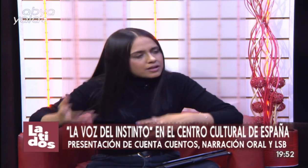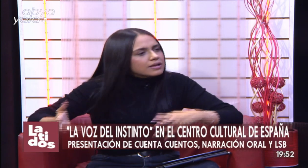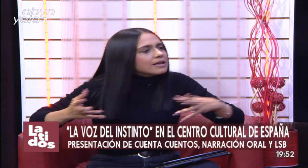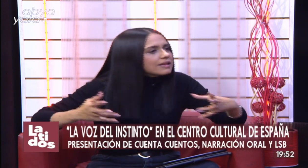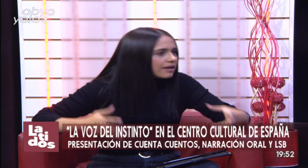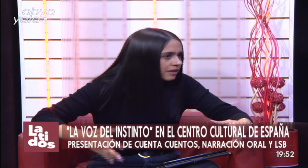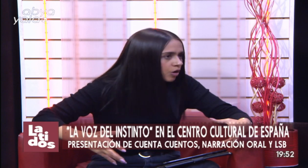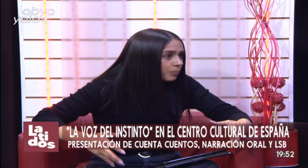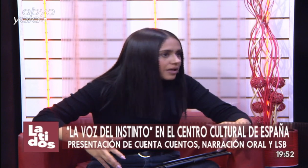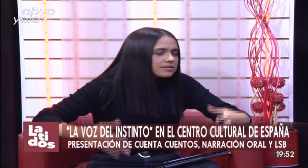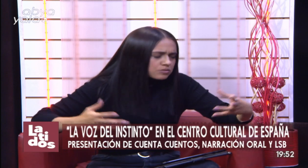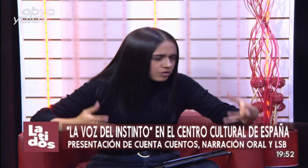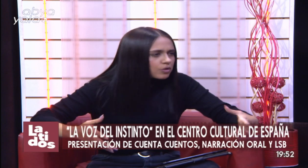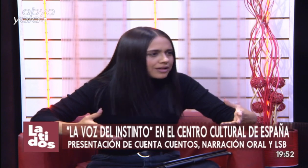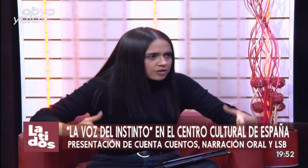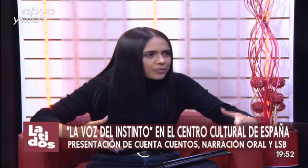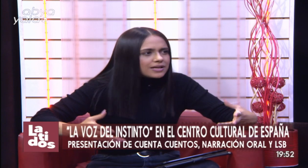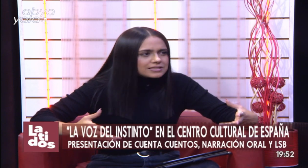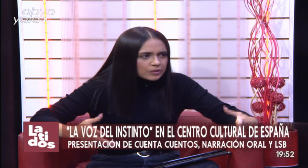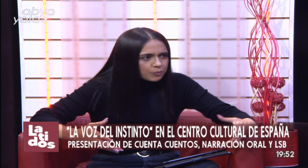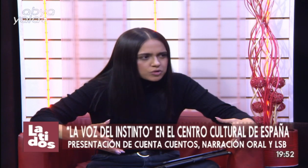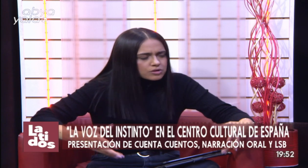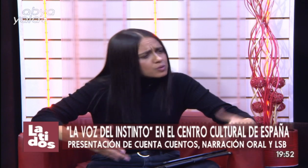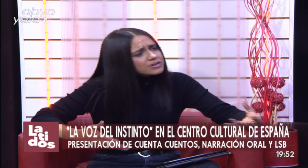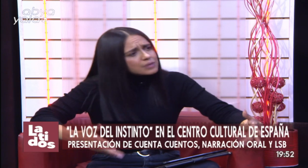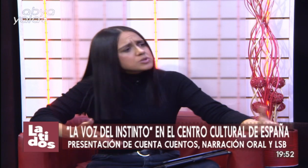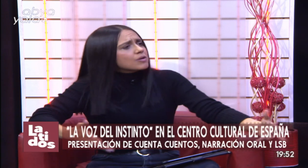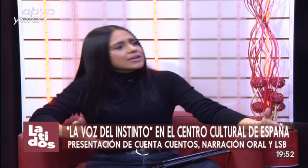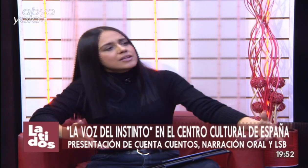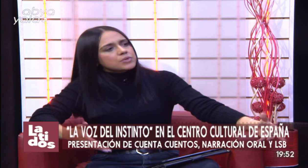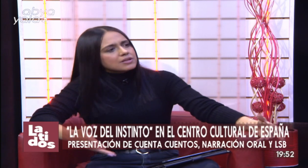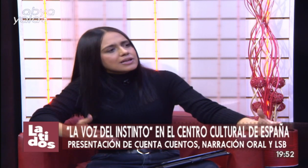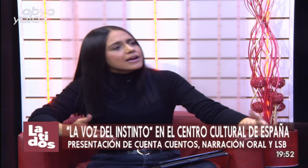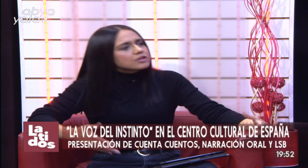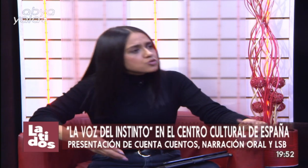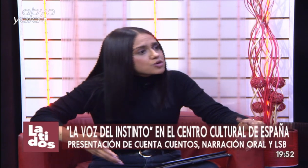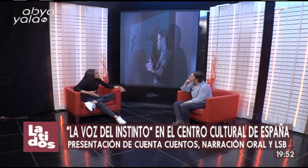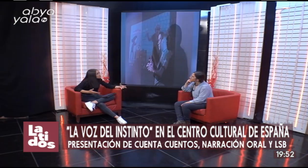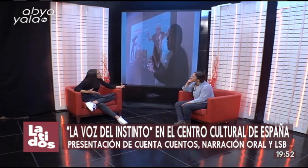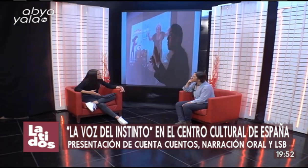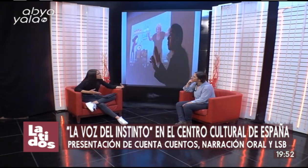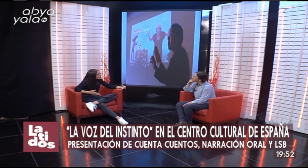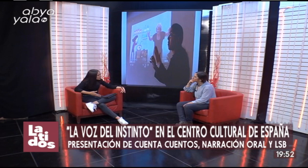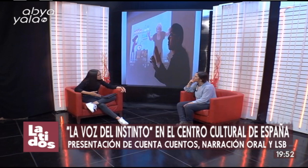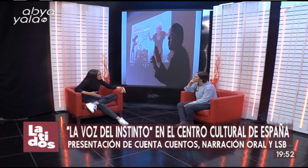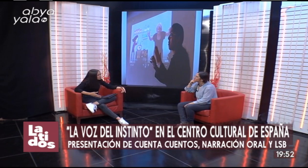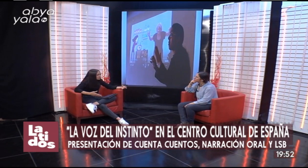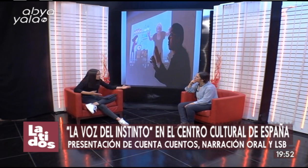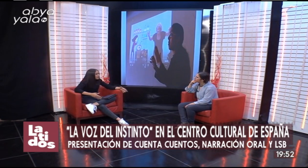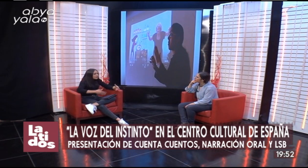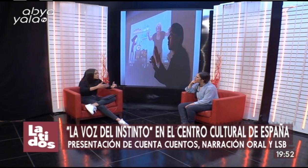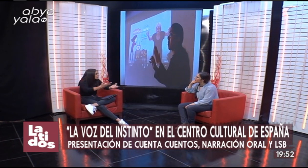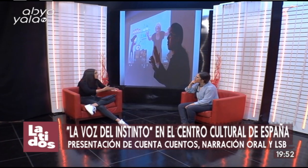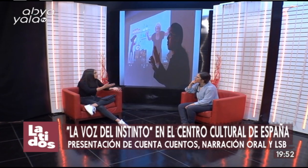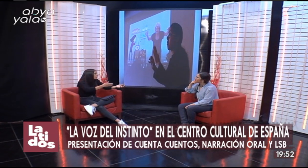están en los países, sobre todo en Latinoamérica se debe mucho a eso. ¿Cuánta responsabilidad también tienen las instituciones del propio país de incluir